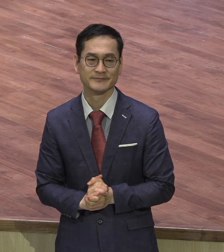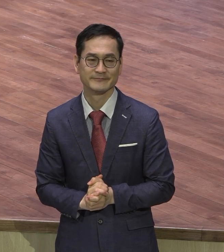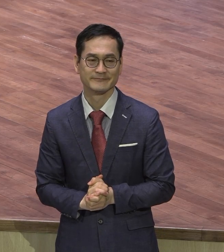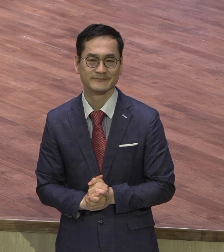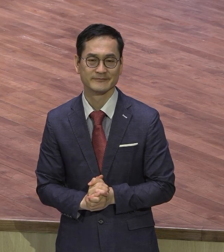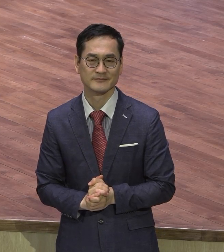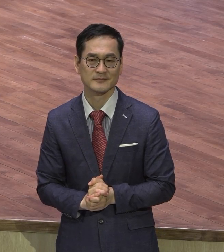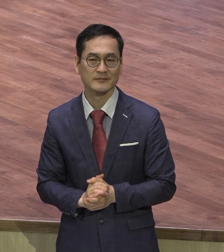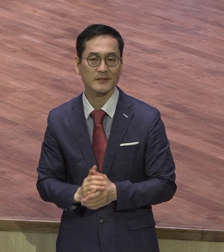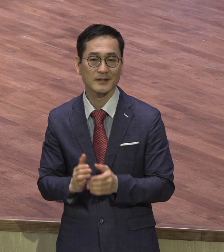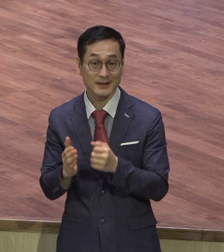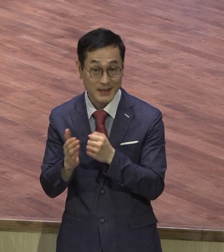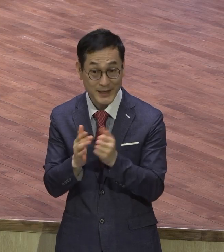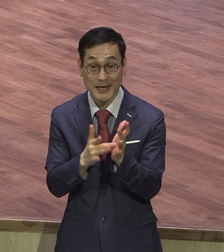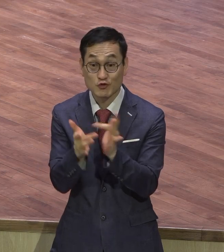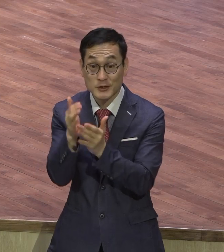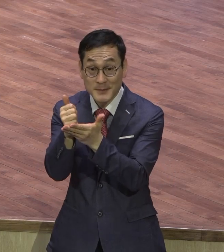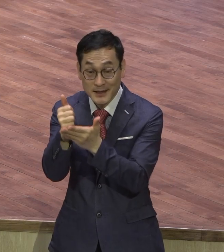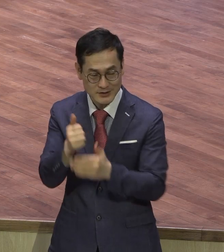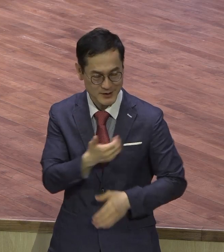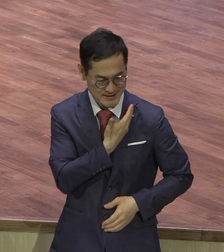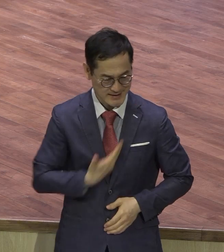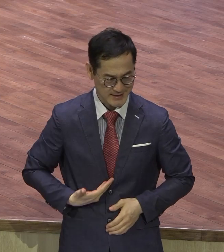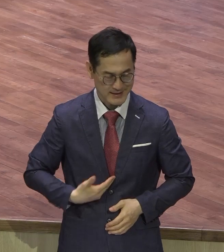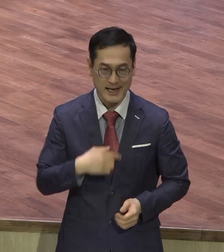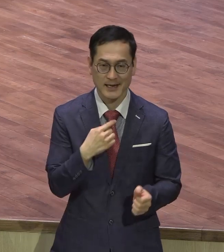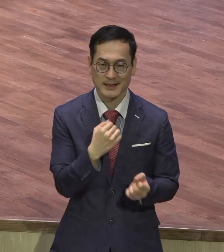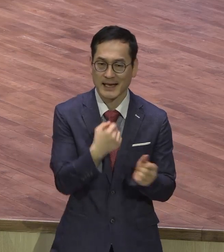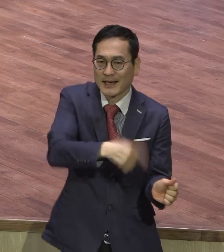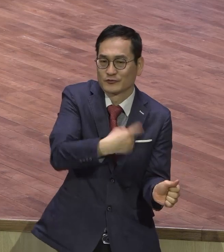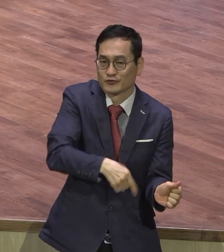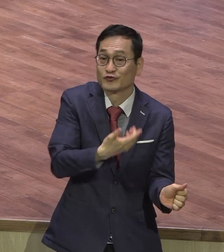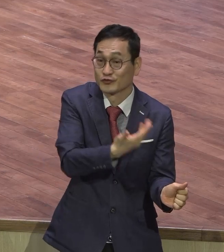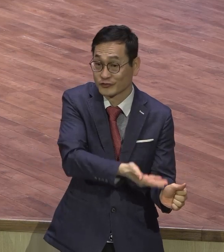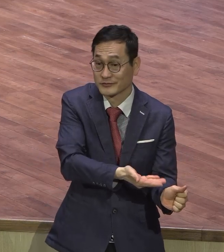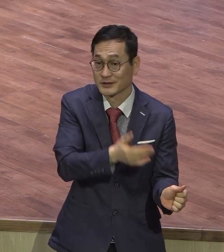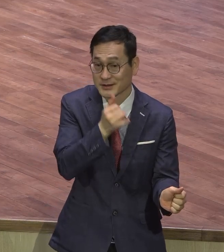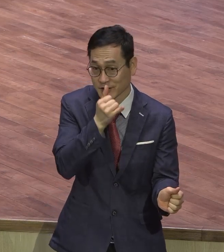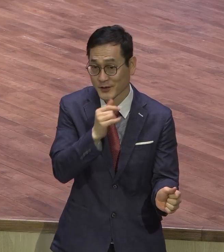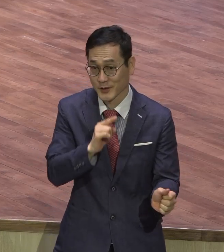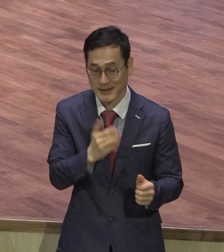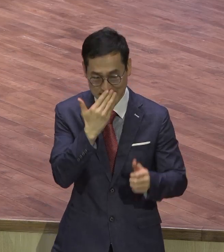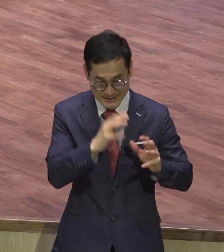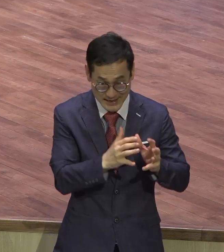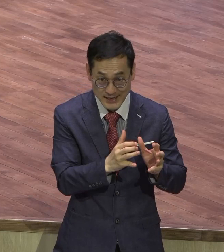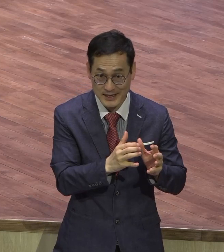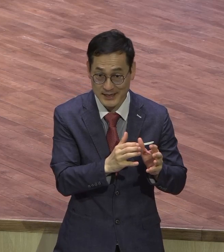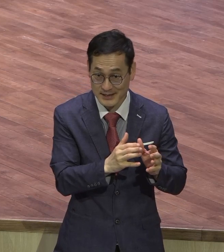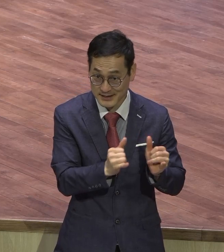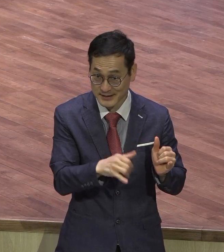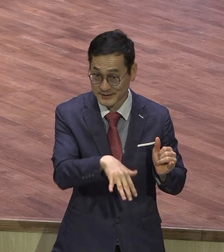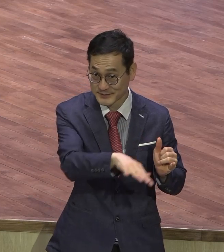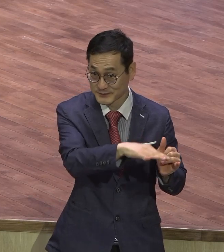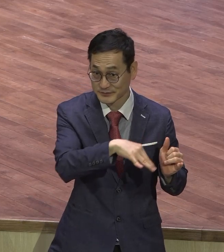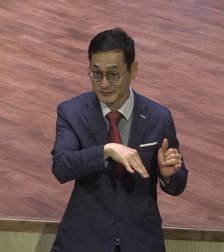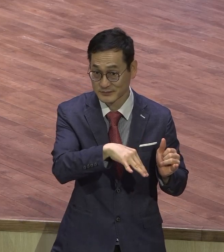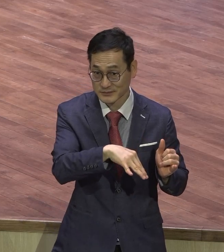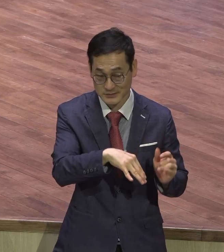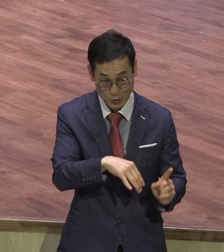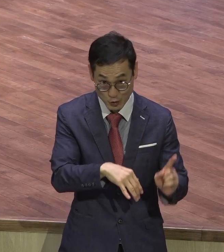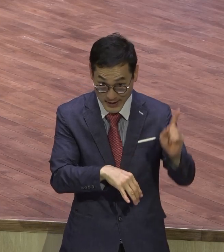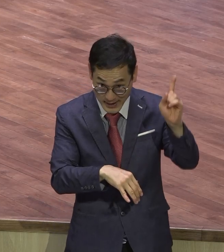그래서 예수님께서 친히 제자들을 가르쳐 주신 것입니다. 무엇보다 당시 이스라엘 이 나라의 지도층들,